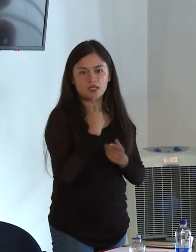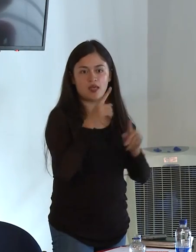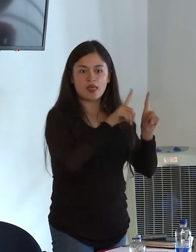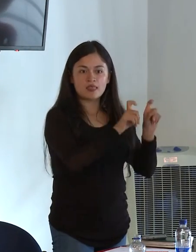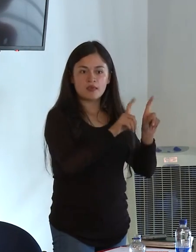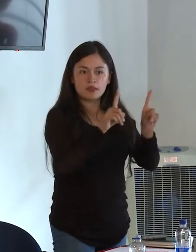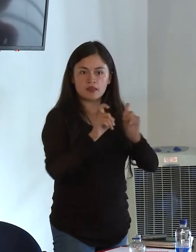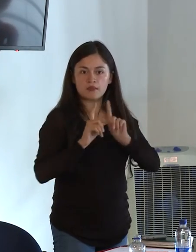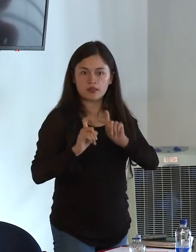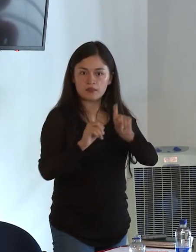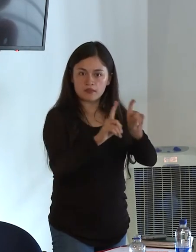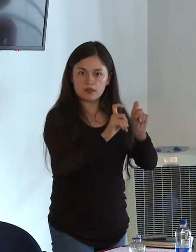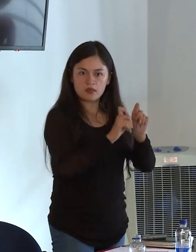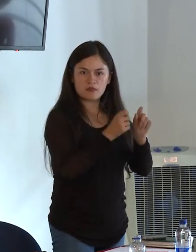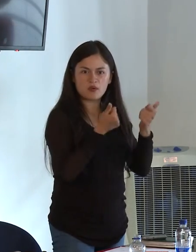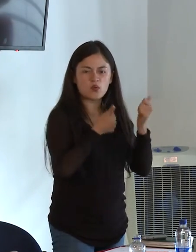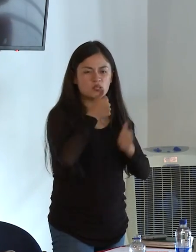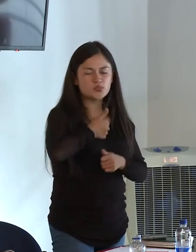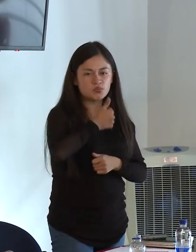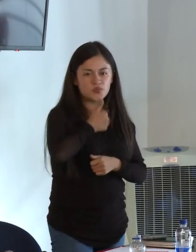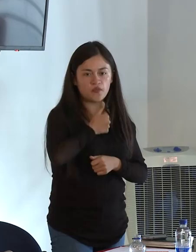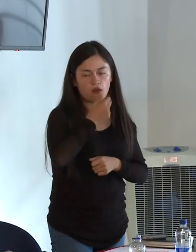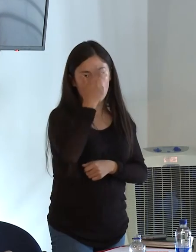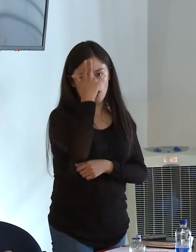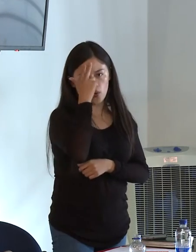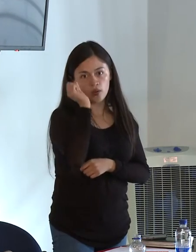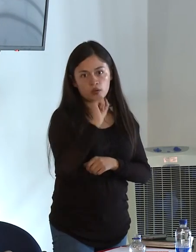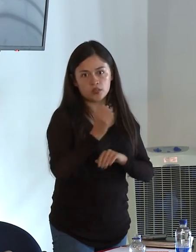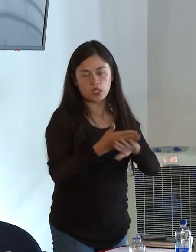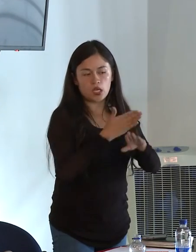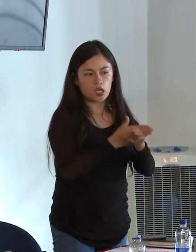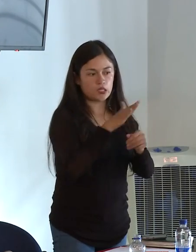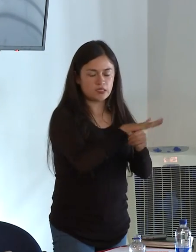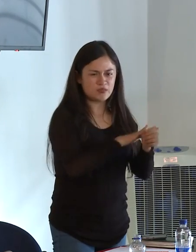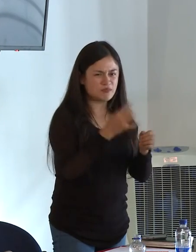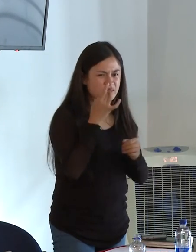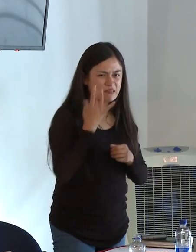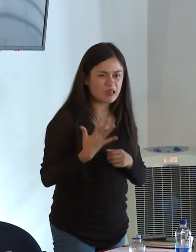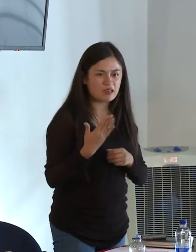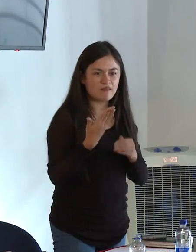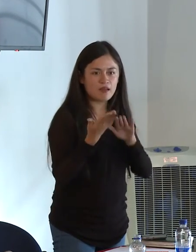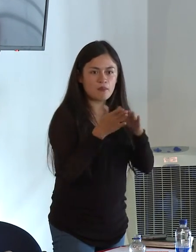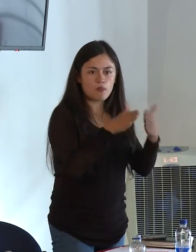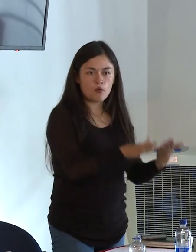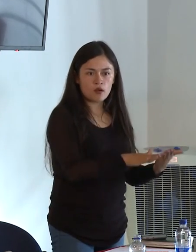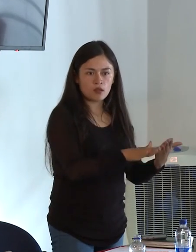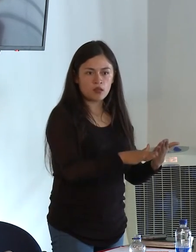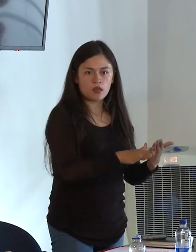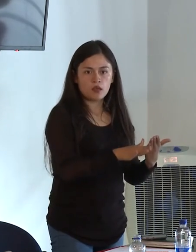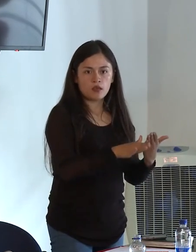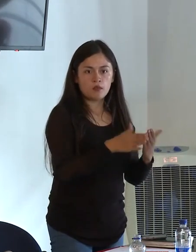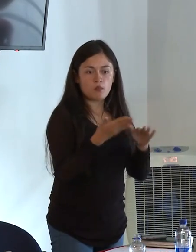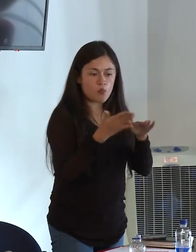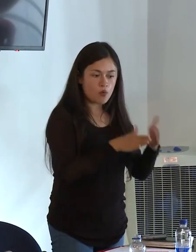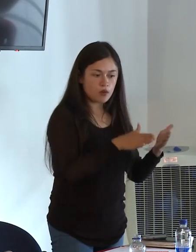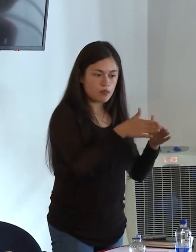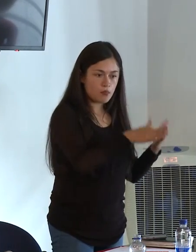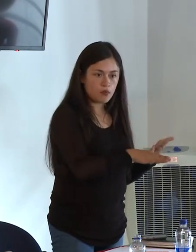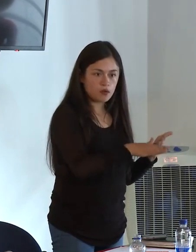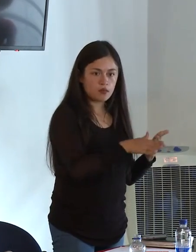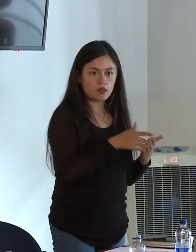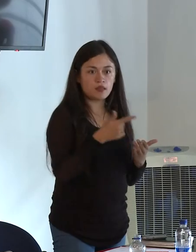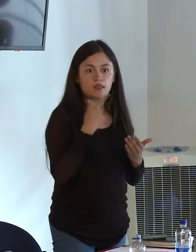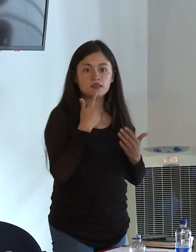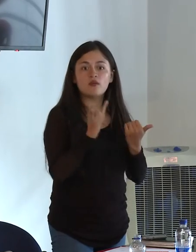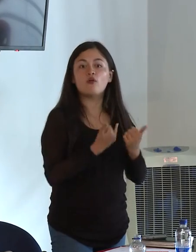el tema de esa época era el duelo. Claro, estando en esa situación tan espantosa, el duelo. Pero ellos decían, yo les decía, bueno, pero el tema